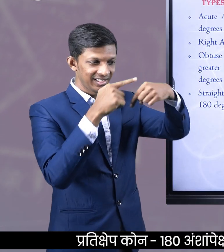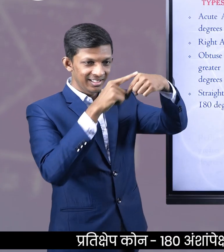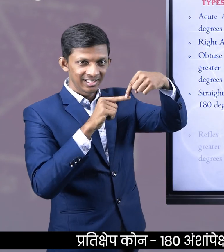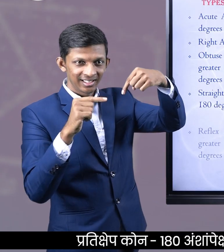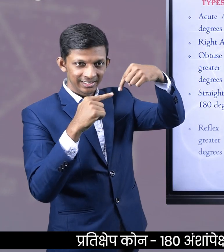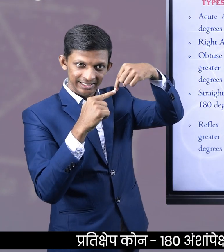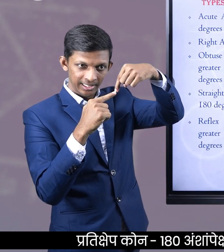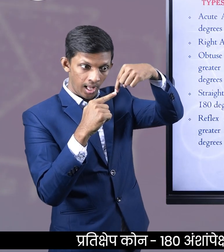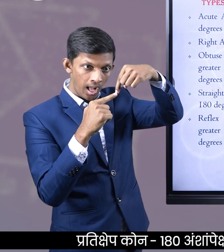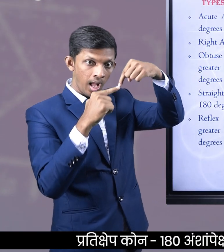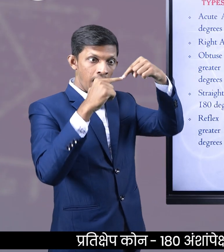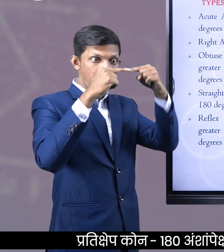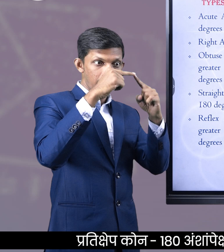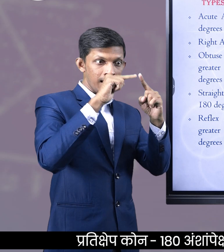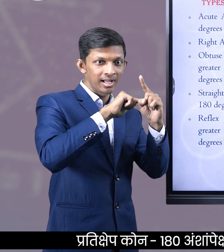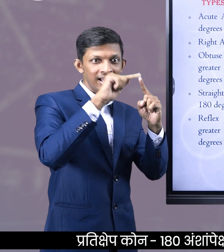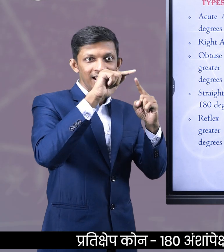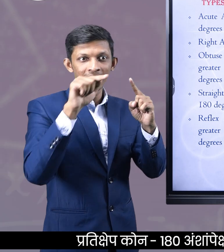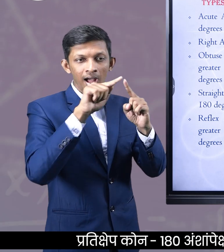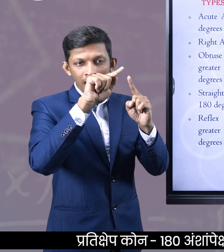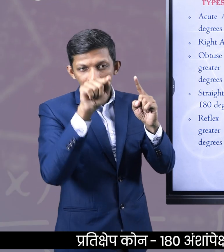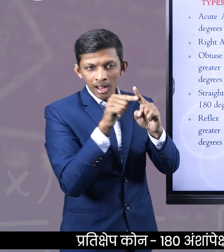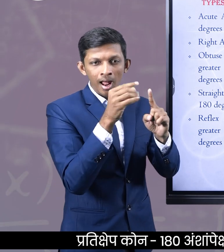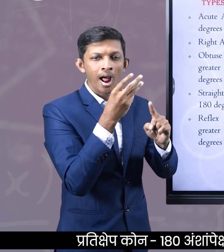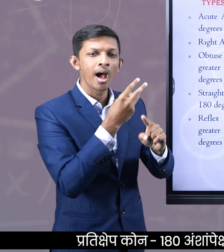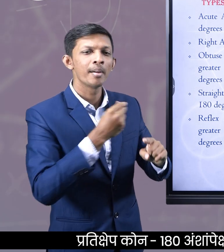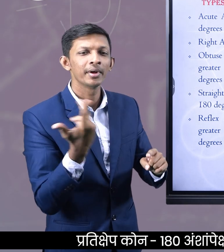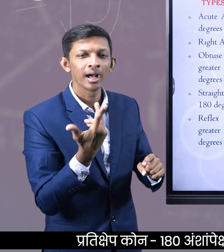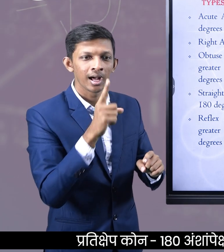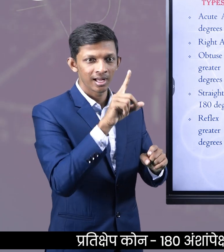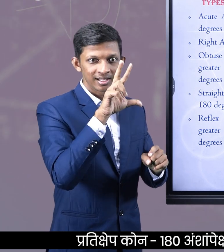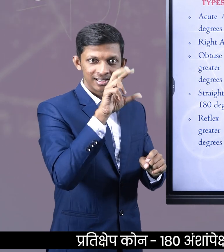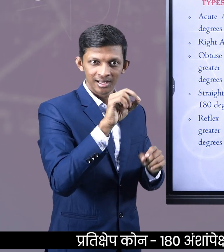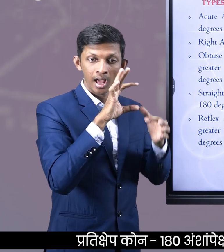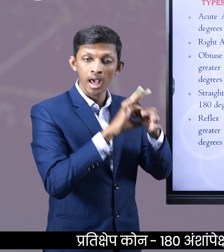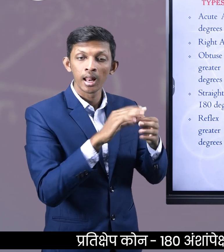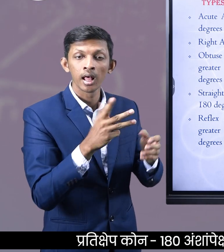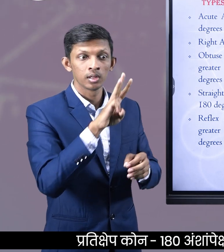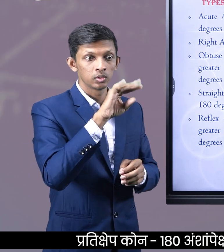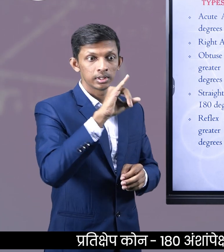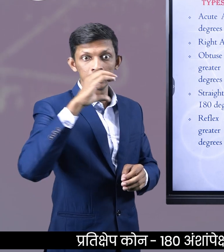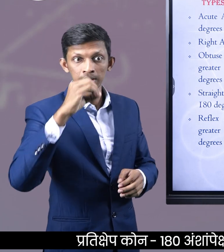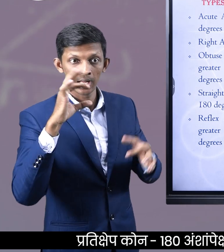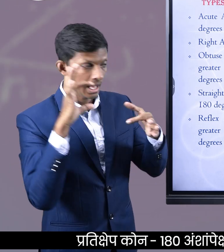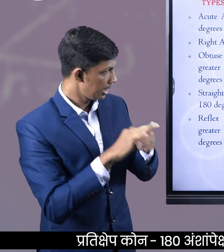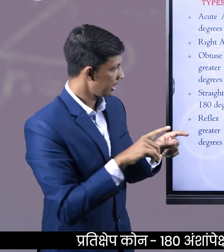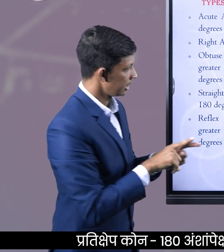प्रतिक्षेप कोन. 180 अंशापेक्षा जास्त आणि 360 अंशापेक्षा कमी मापाचा